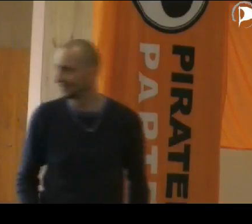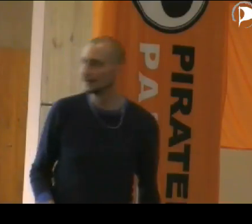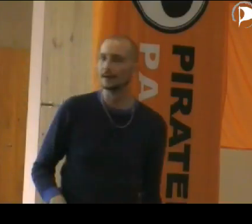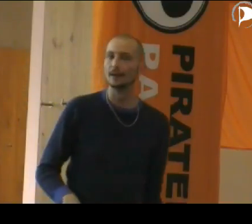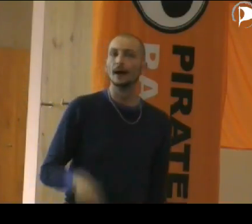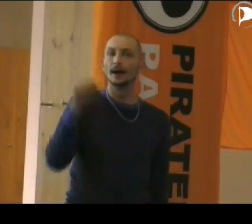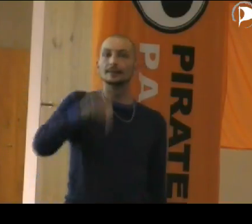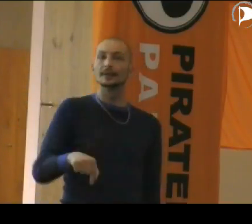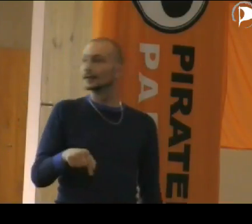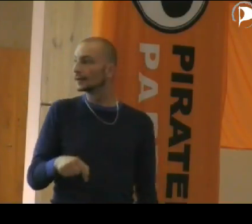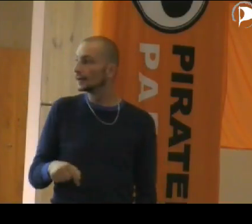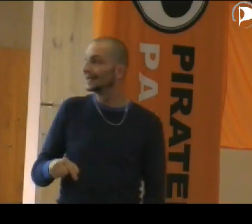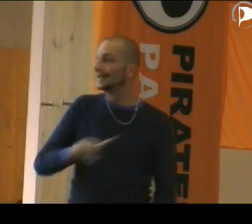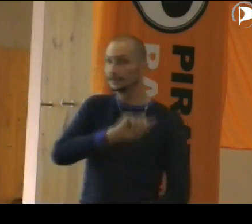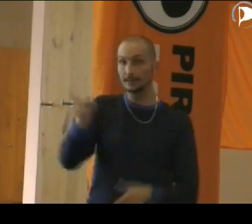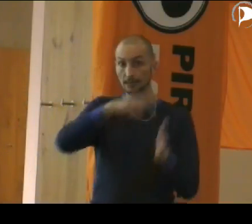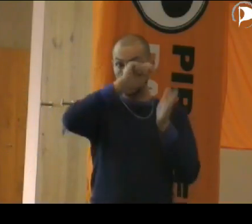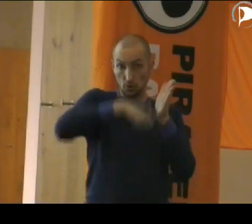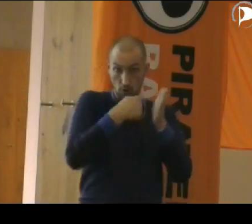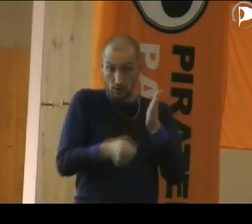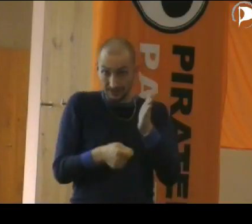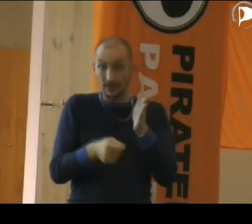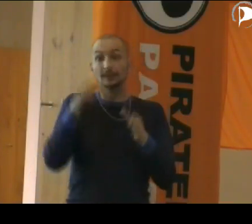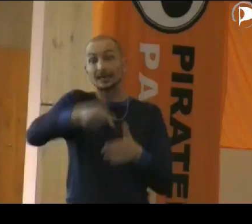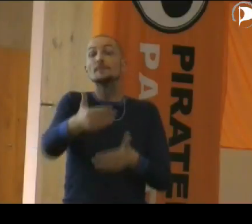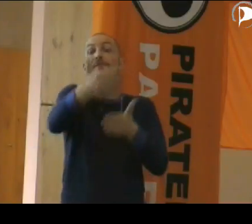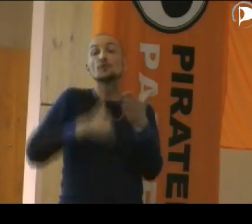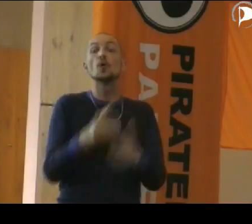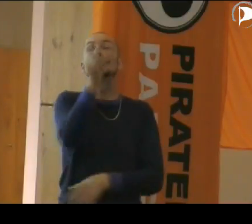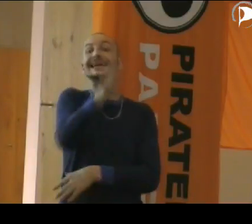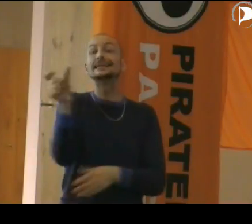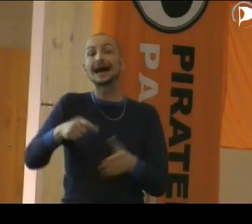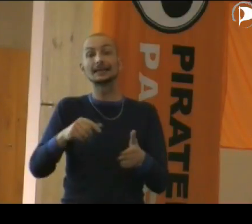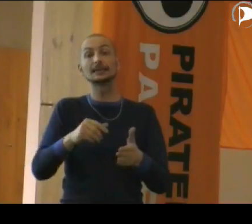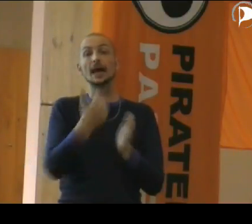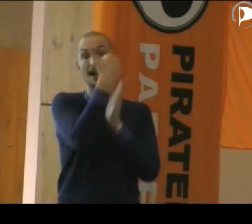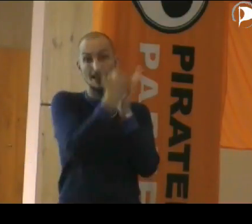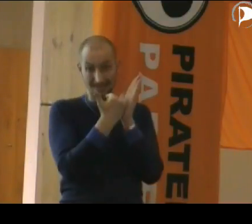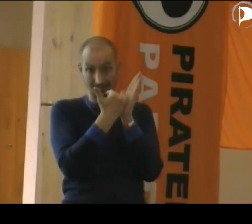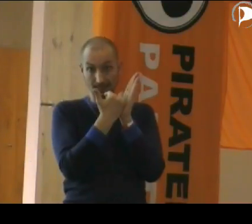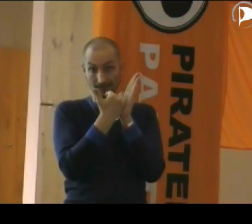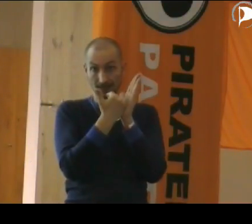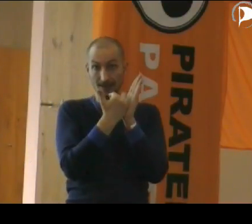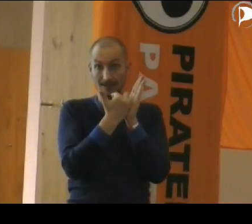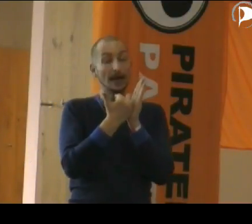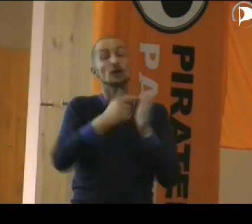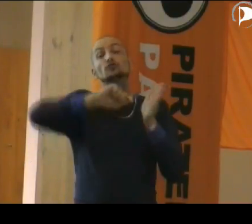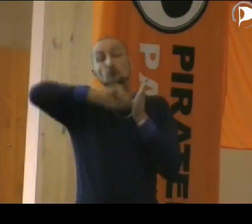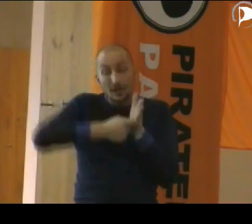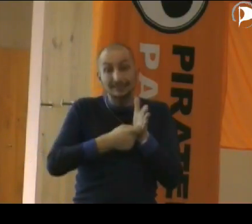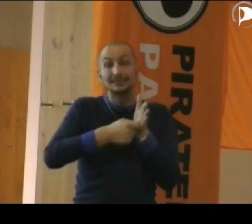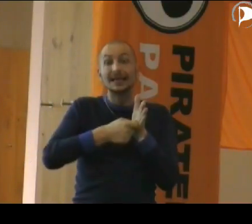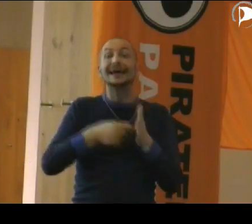ankreuzen bevor ich nicht sie kann innerhalb der nächsten geschlossen habe ich wiederhole bietet die stücke sind wir jetzt erhalte nicht